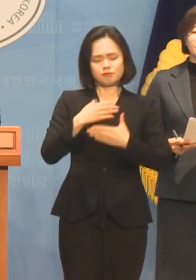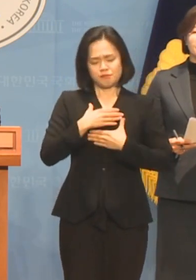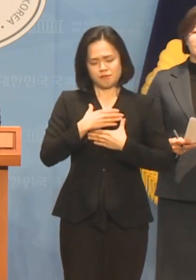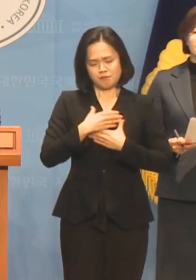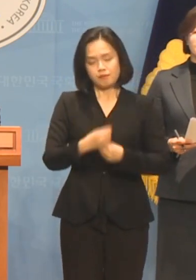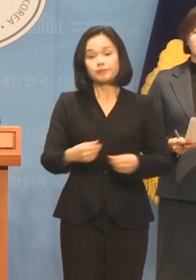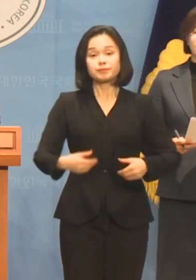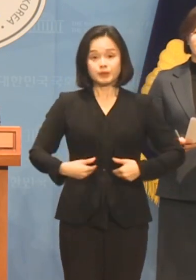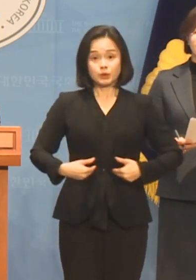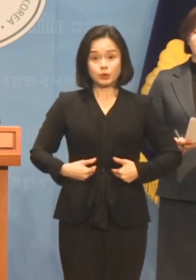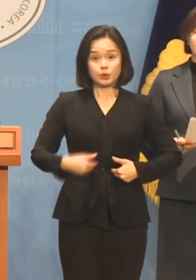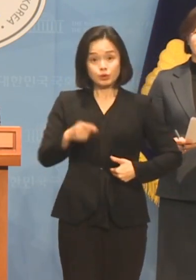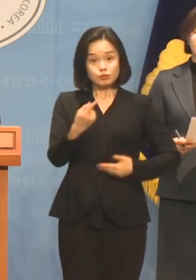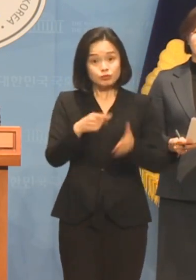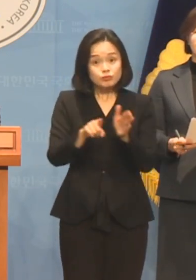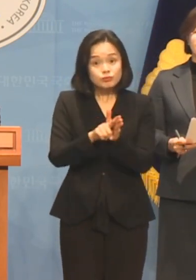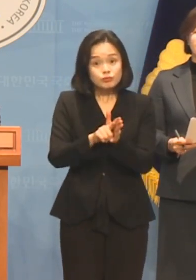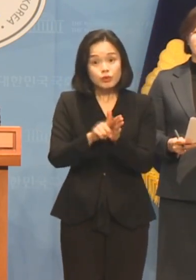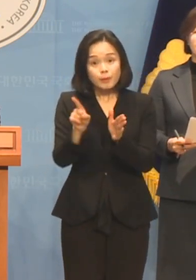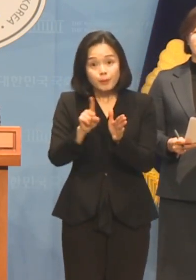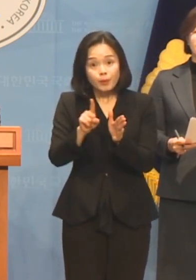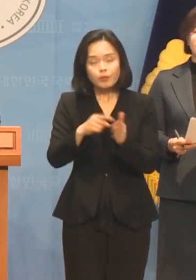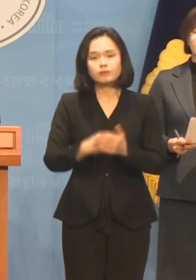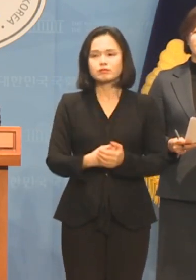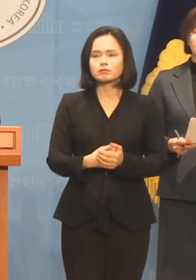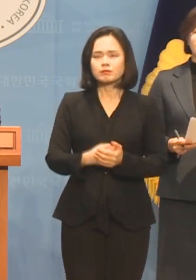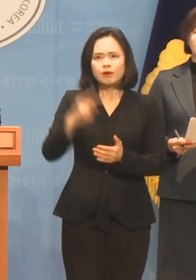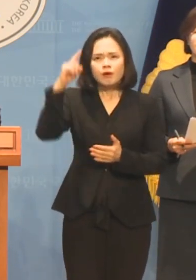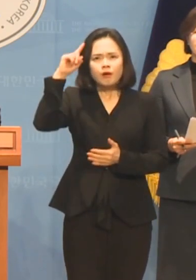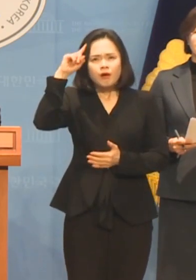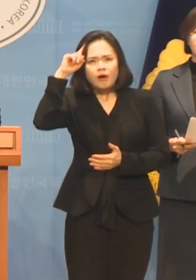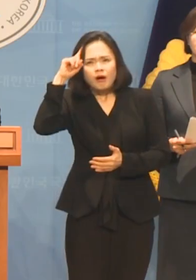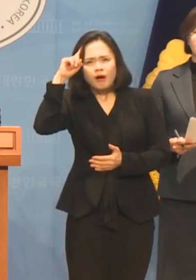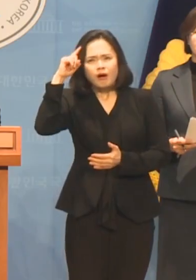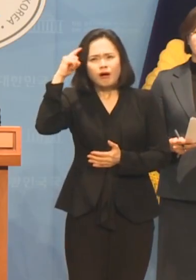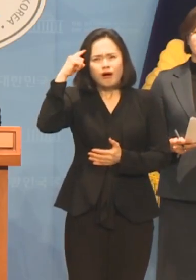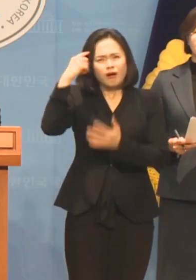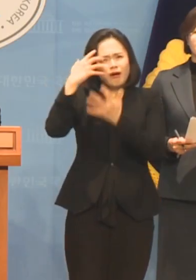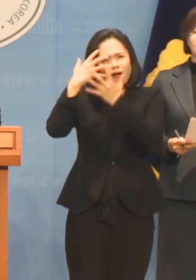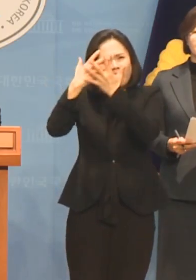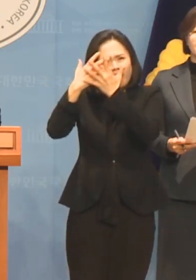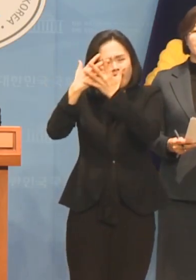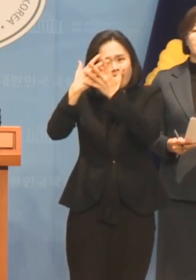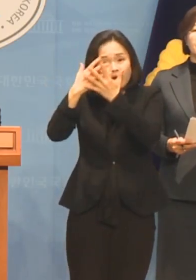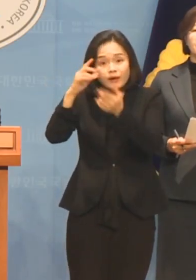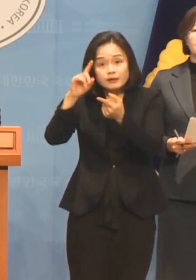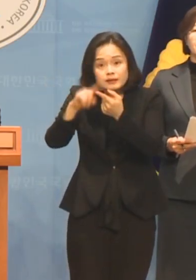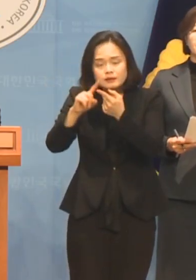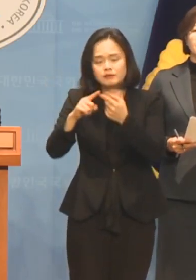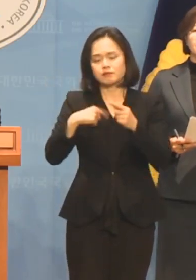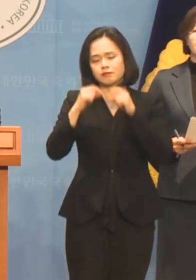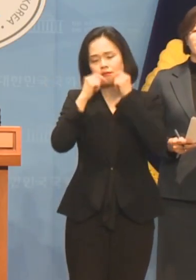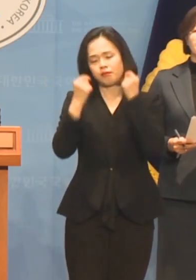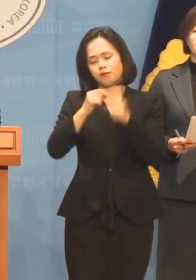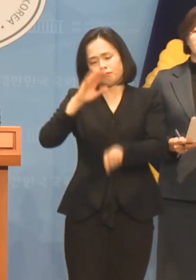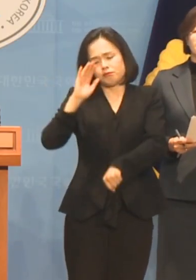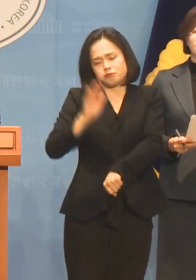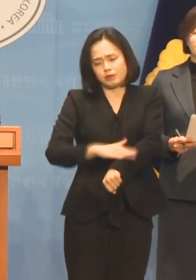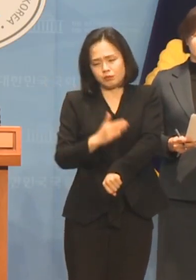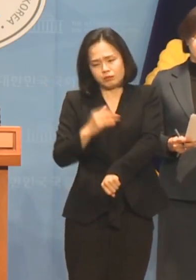반드시 실천되어야 하는 것은 트라우마 반응을 개인의 부적응적 증상으로 병리화하지 않는